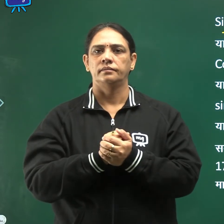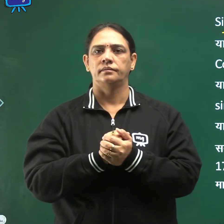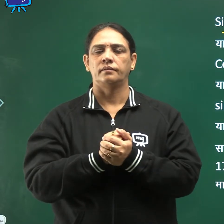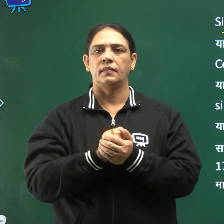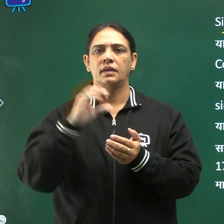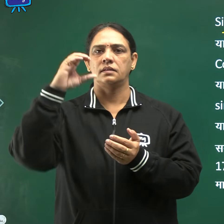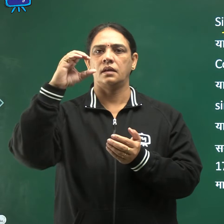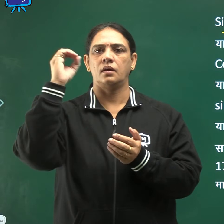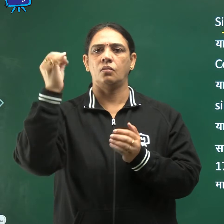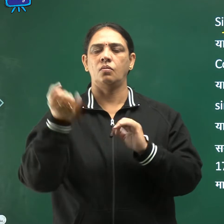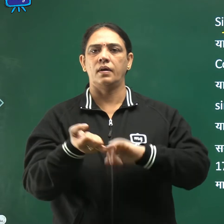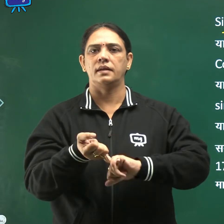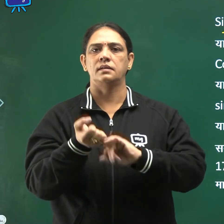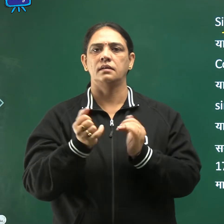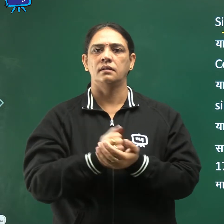कॉस